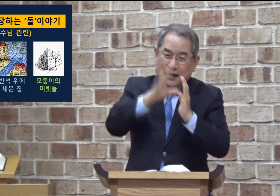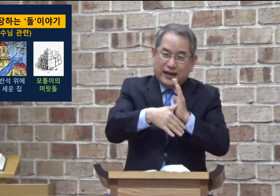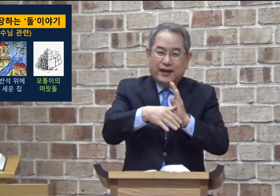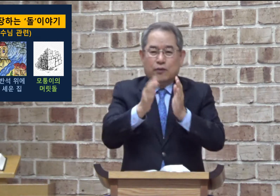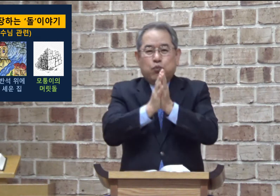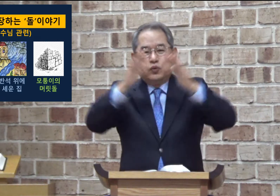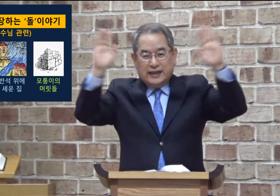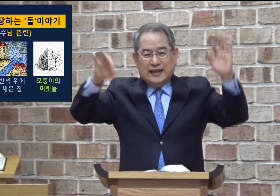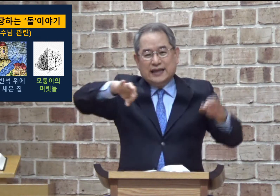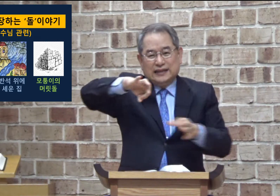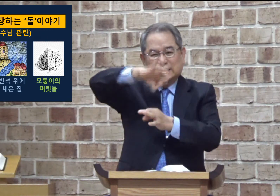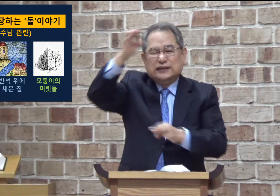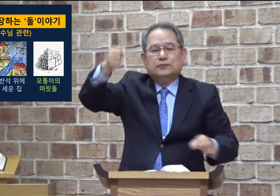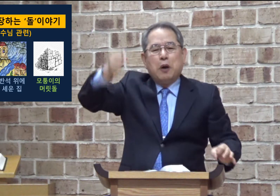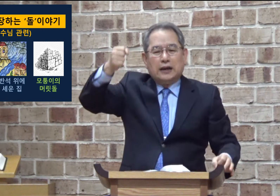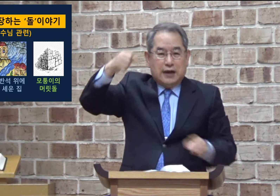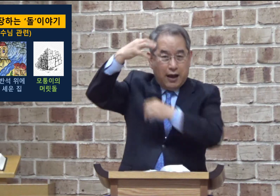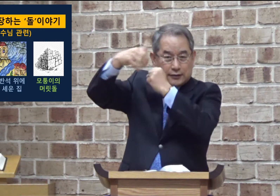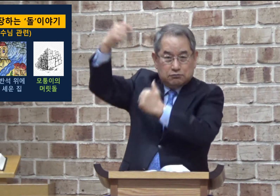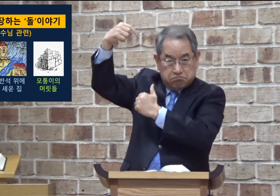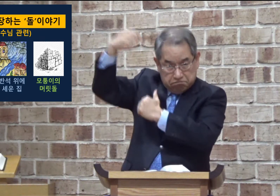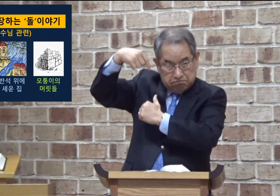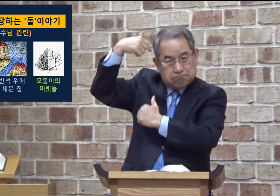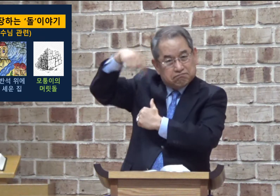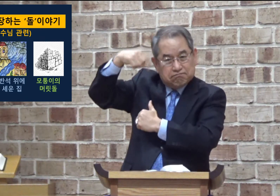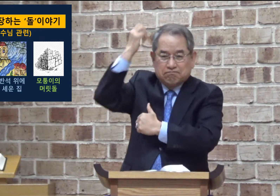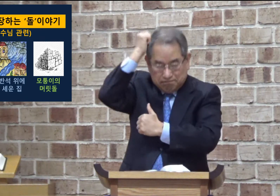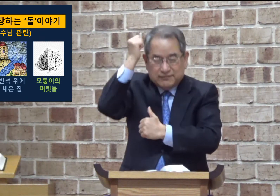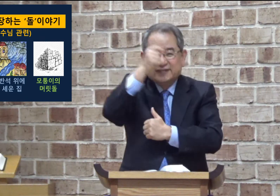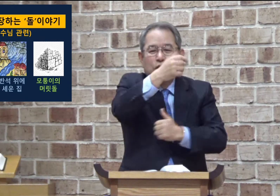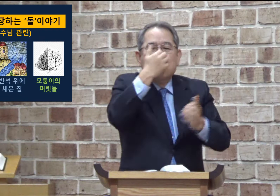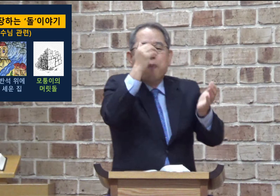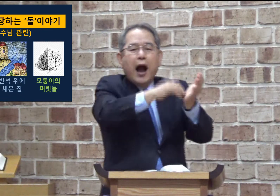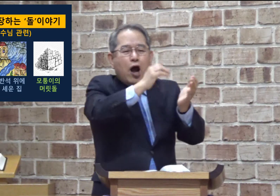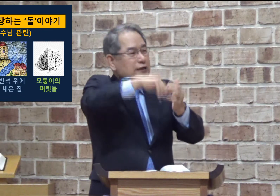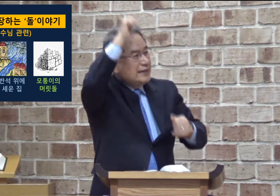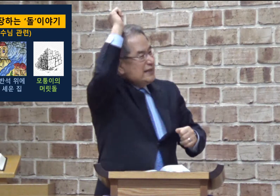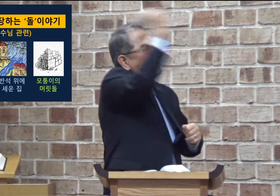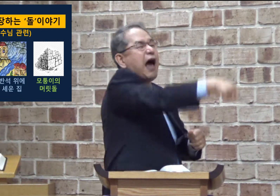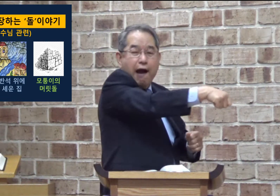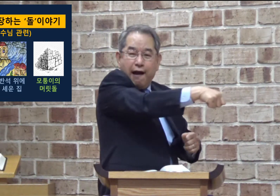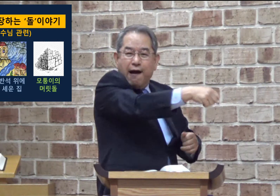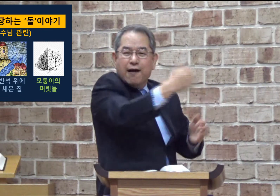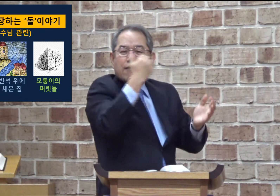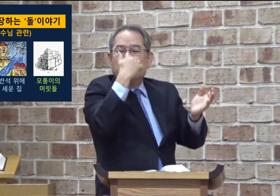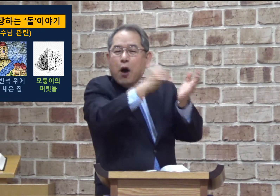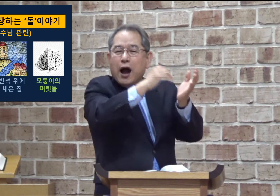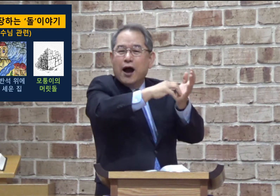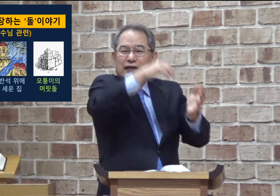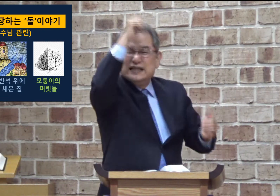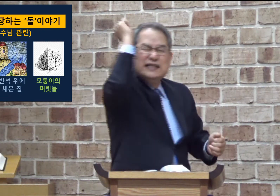바위를 치라고 하나님 말씀하셨습니다. 그 바위를 치니까 물이 솟아나왔습니다.